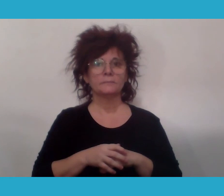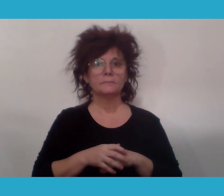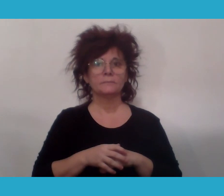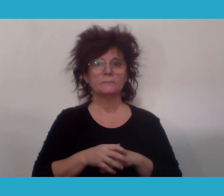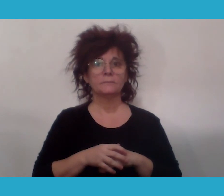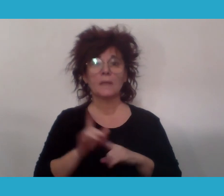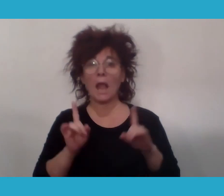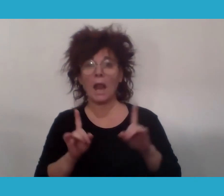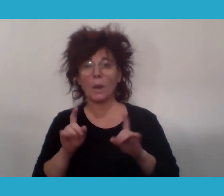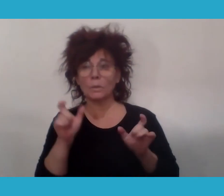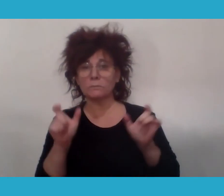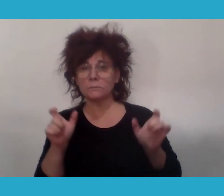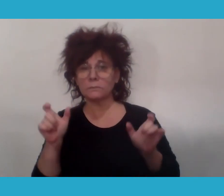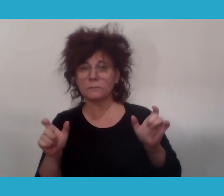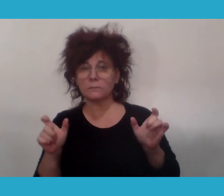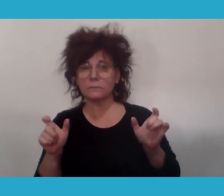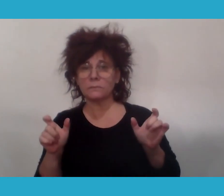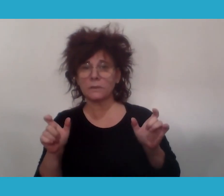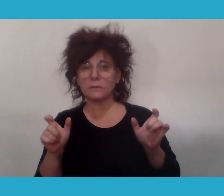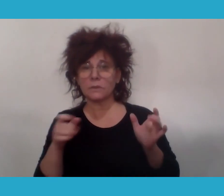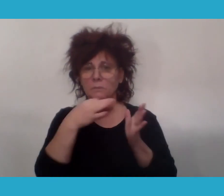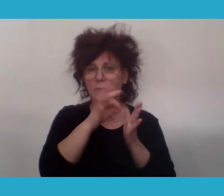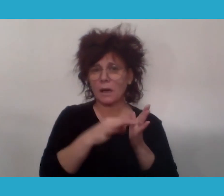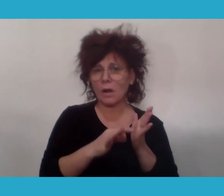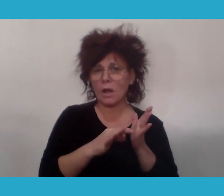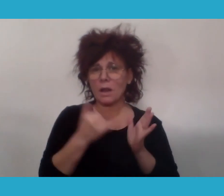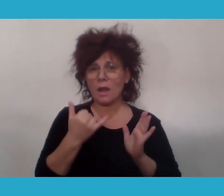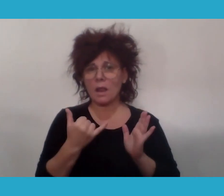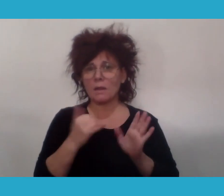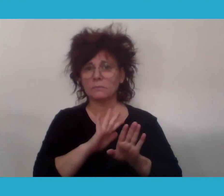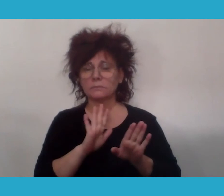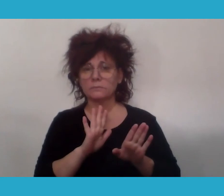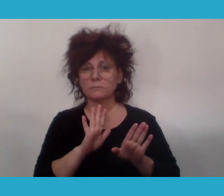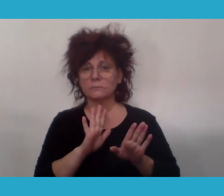¿Habrá alguna persona para hacer correcciones?